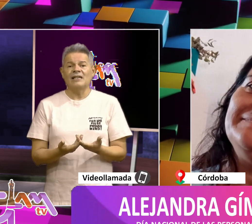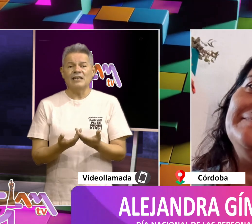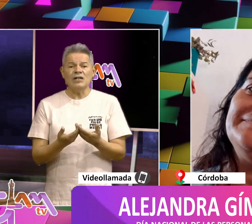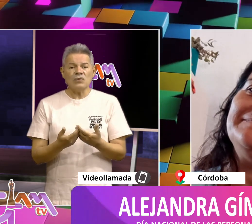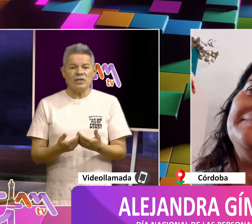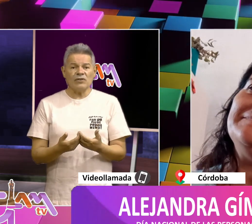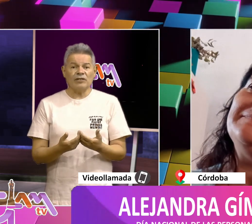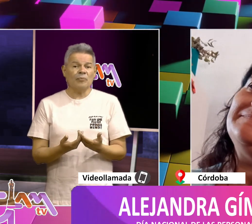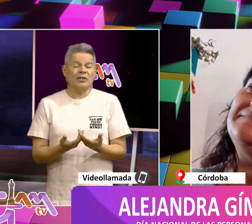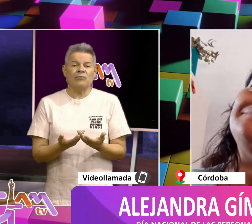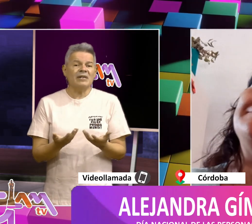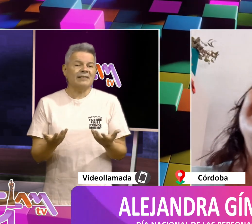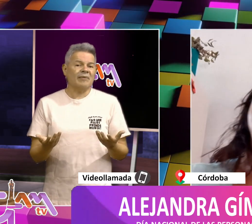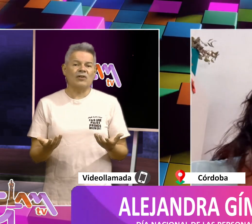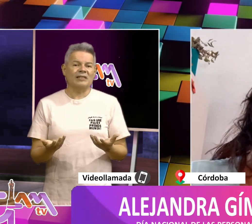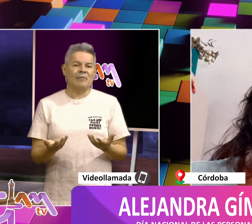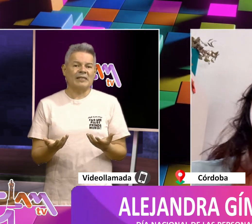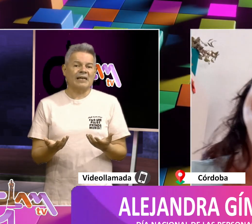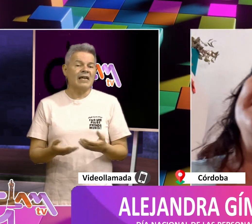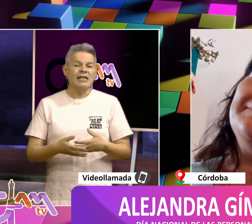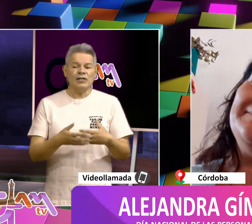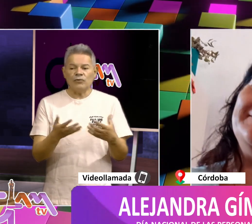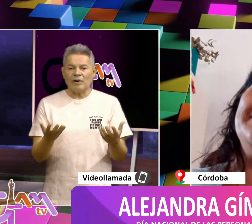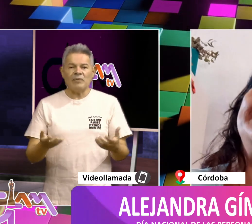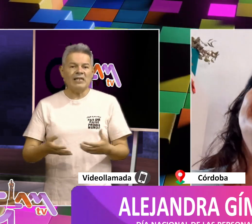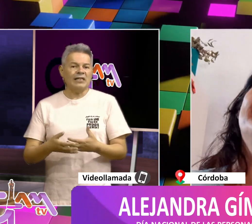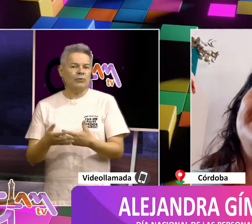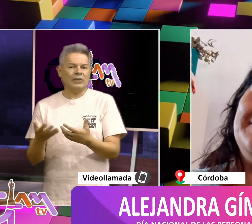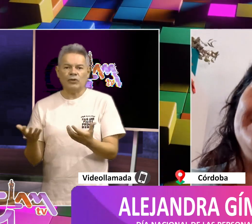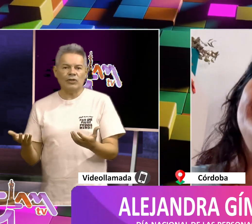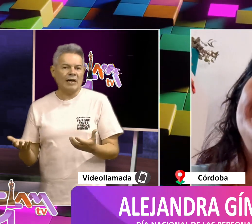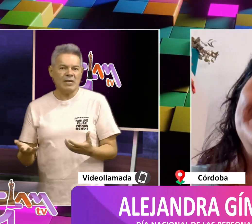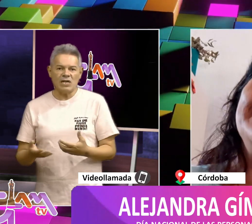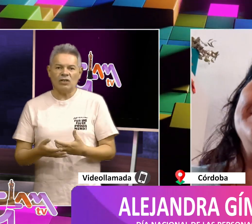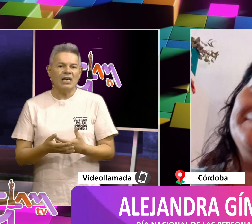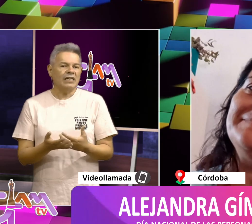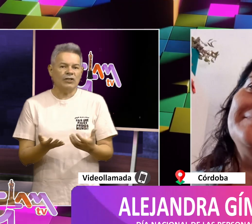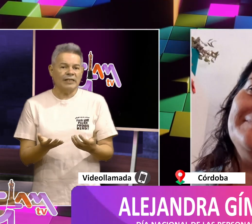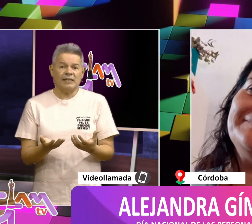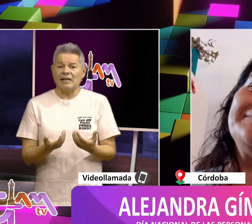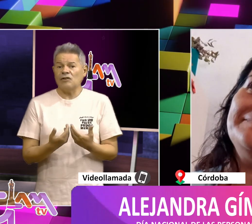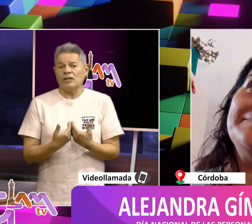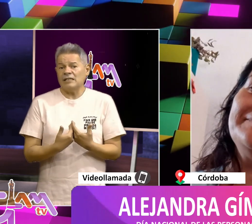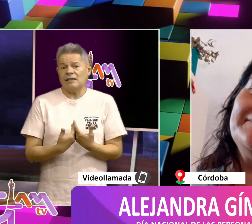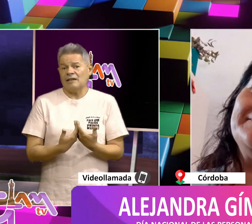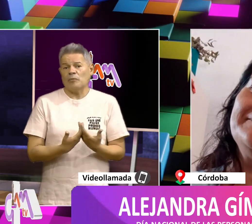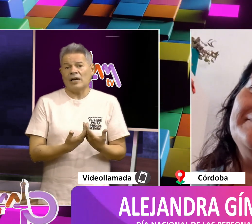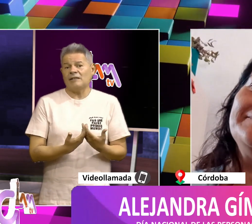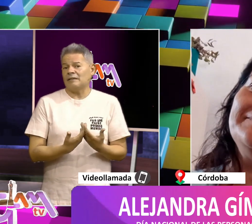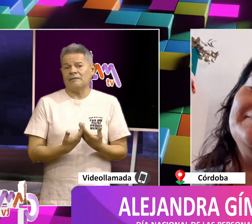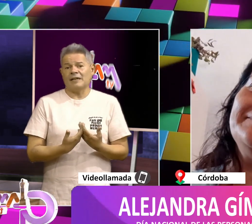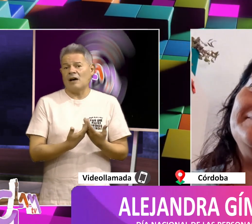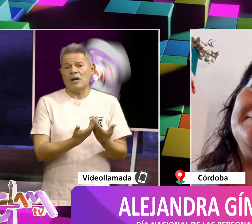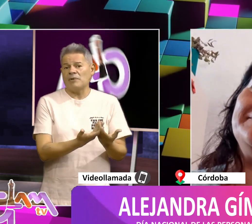tener incluido esto porque nunca sabes lo que te va a pasar. Ni en tu familia, ni en tu entorno de amigos y en donde sea. No quita de que por